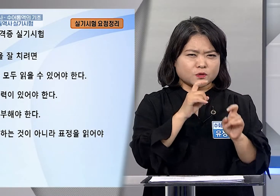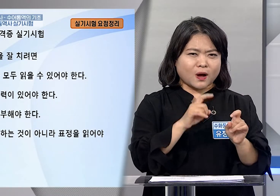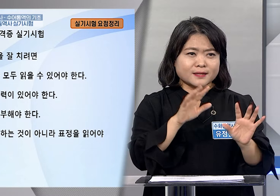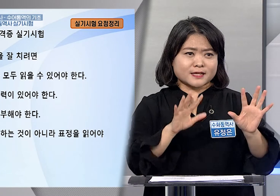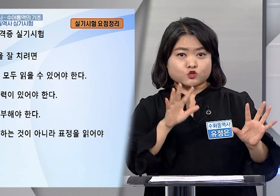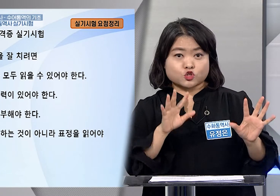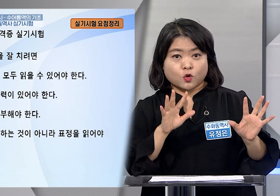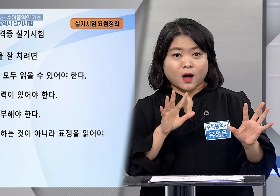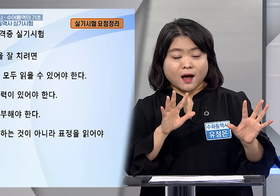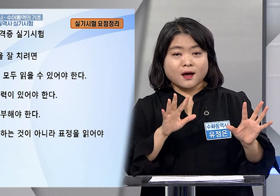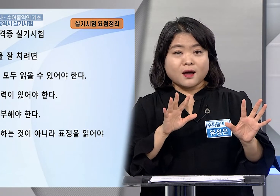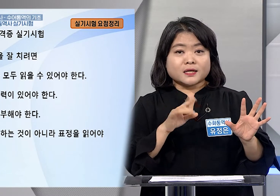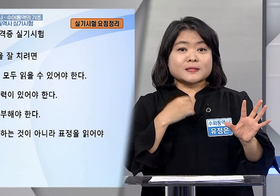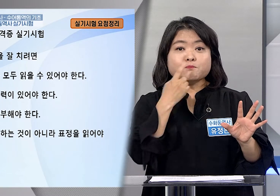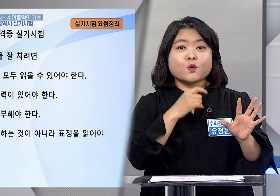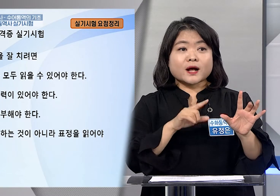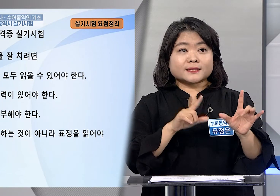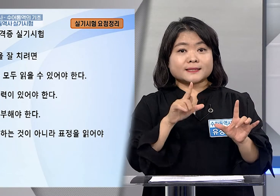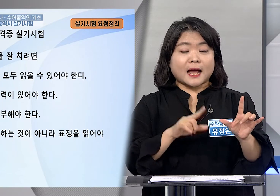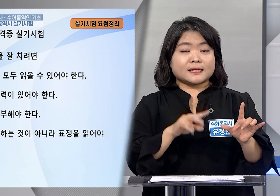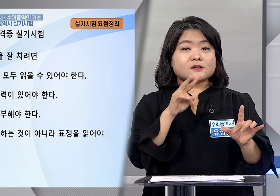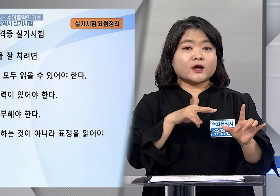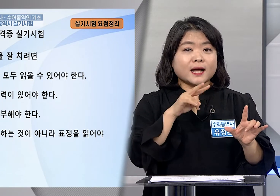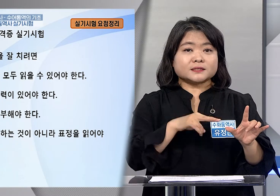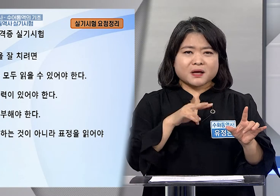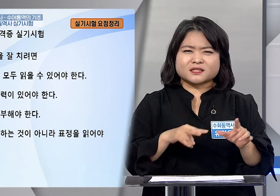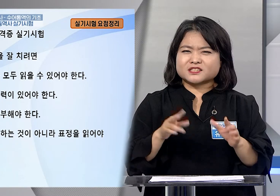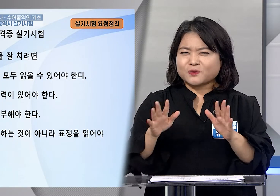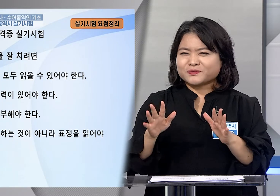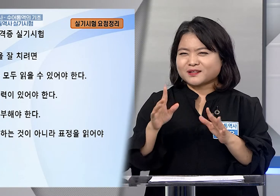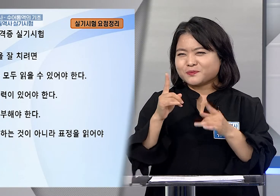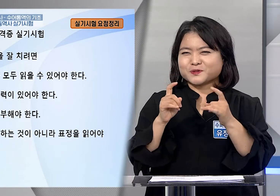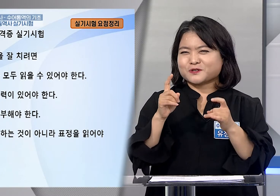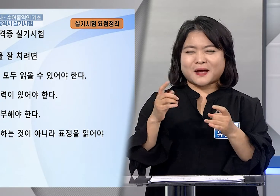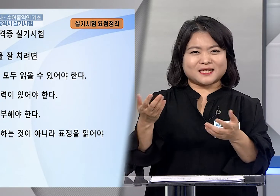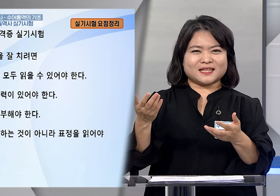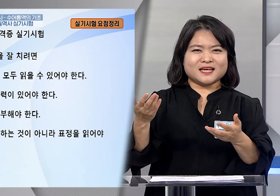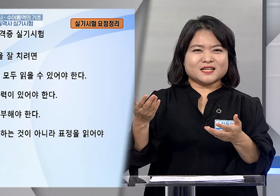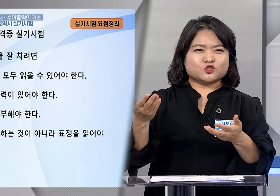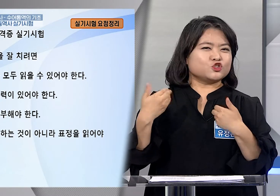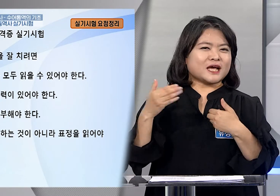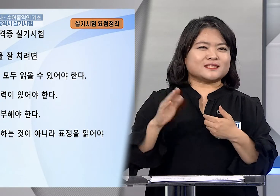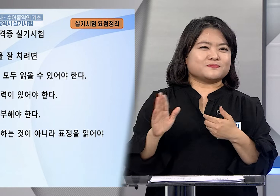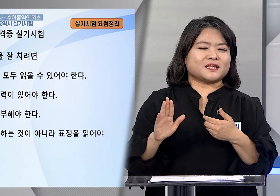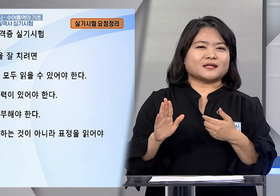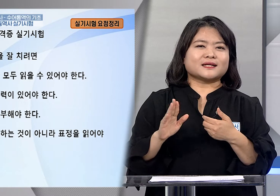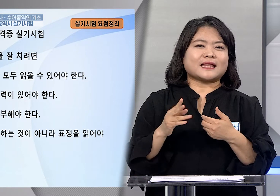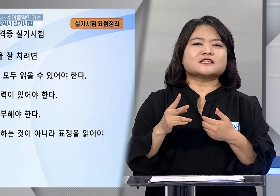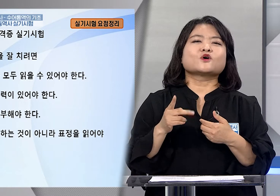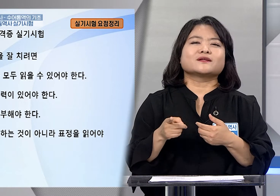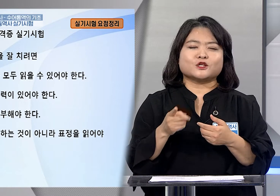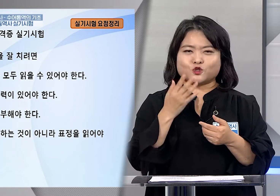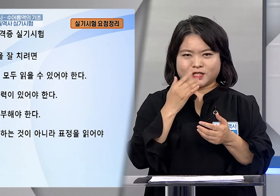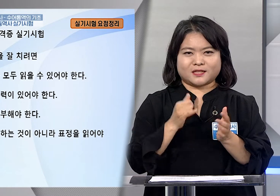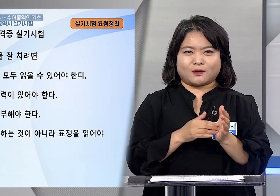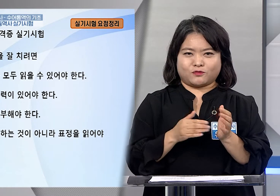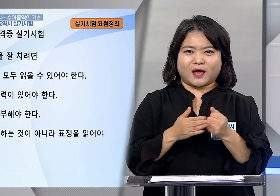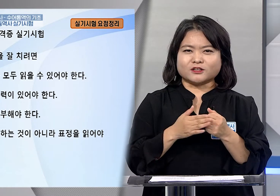표정과 제스처와 입 모양까지 다 읽어야 하지만 시험 때는 표정을 많이 주지 않습니다. 그게 단서가 될 수 있기 때문에